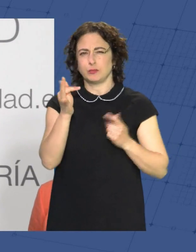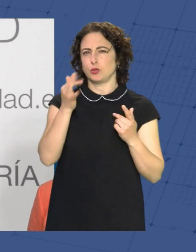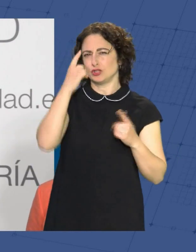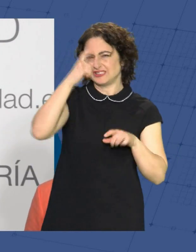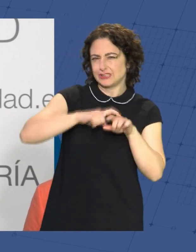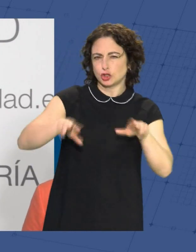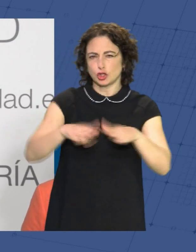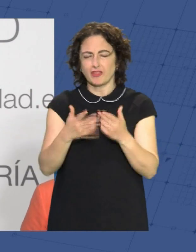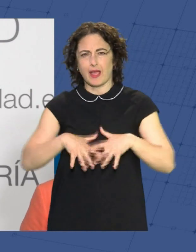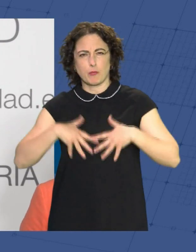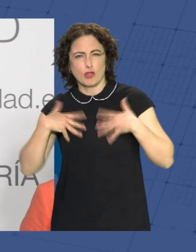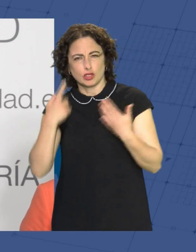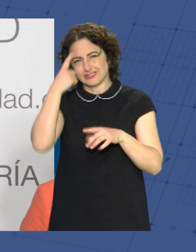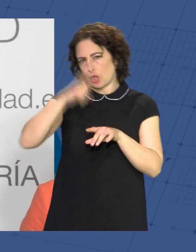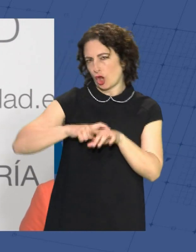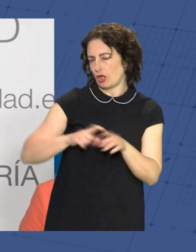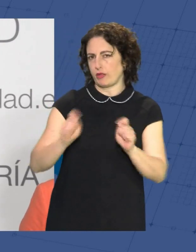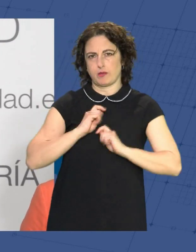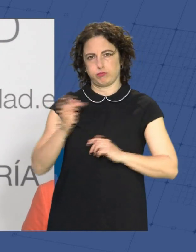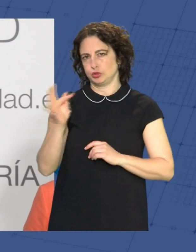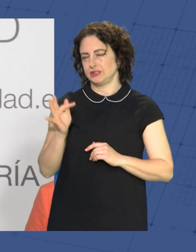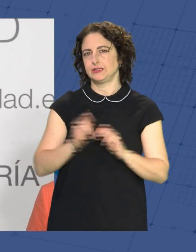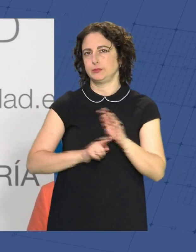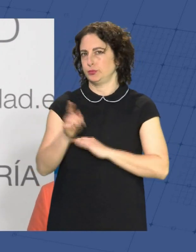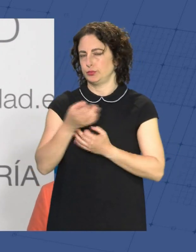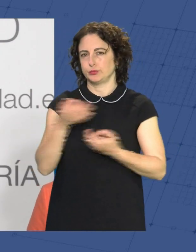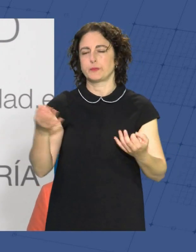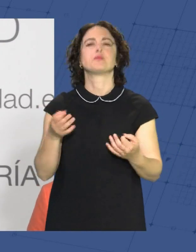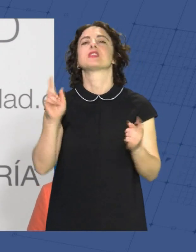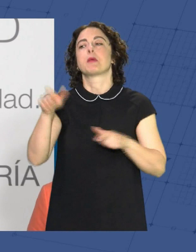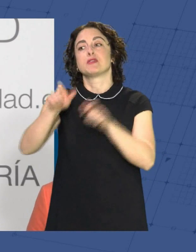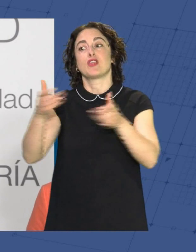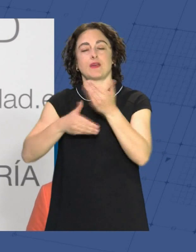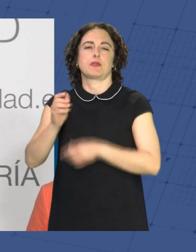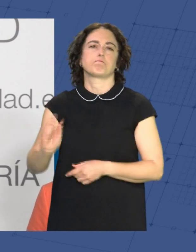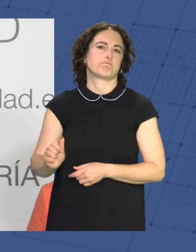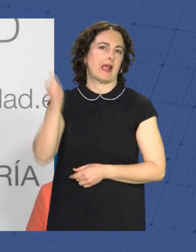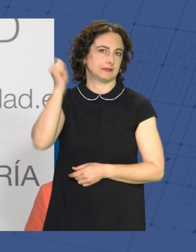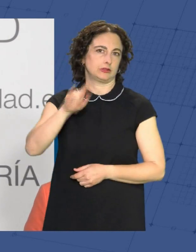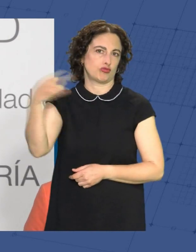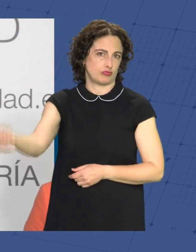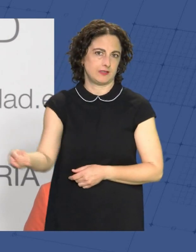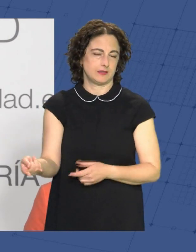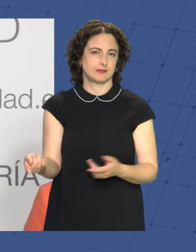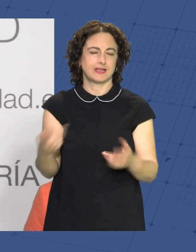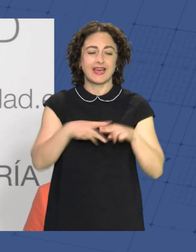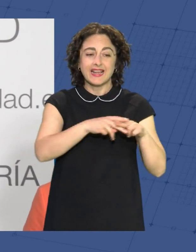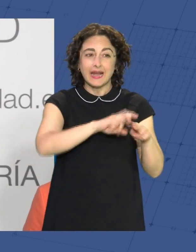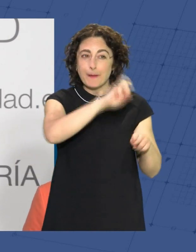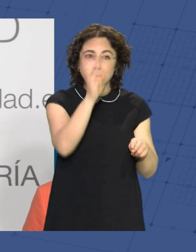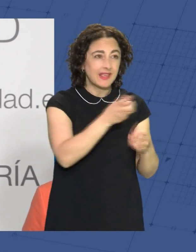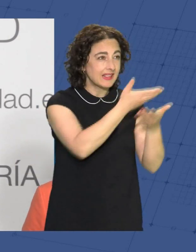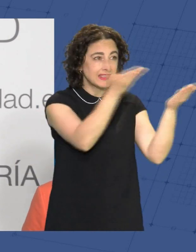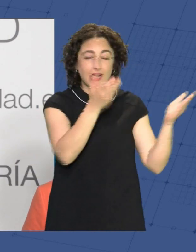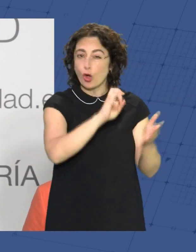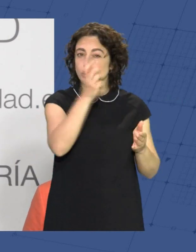psicosociales, emocionales, psicológicos que conlleva lo es aún más para personas con discapacidad. O sea, no hay ninguna herramienta en el mundo más